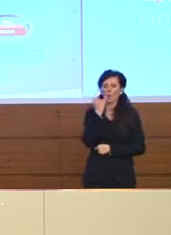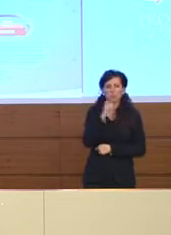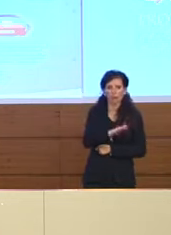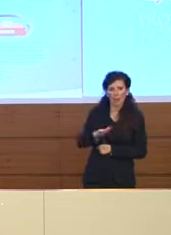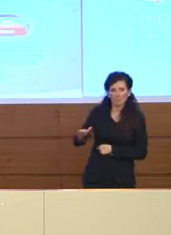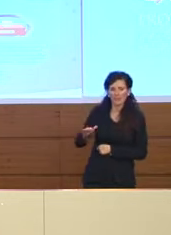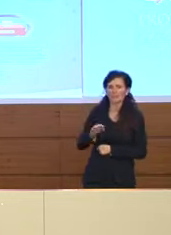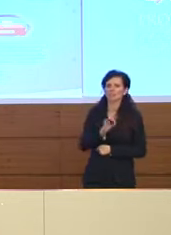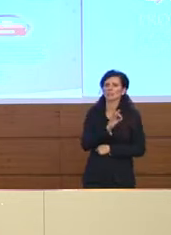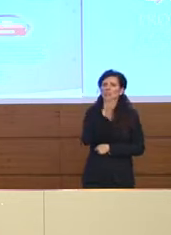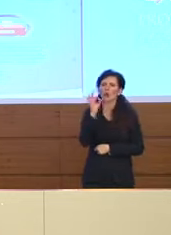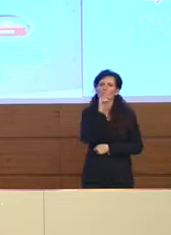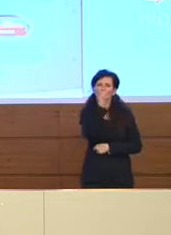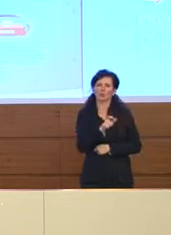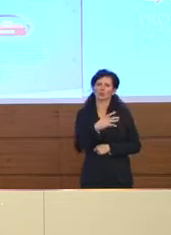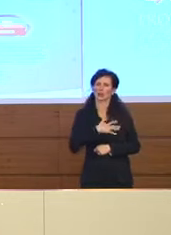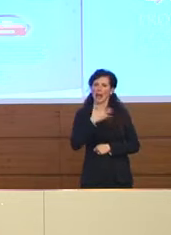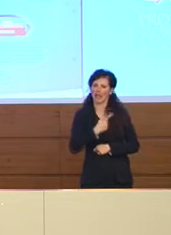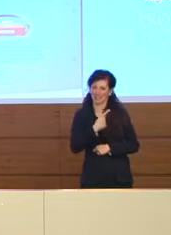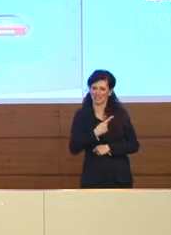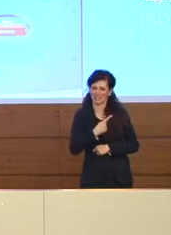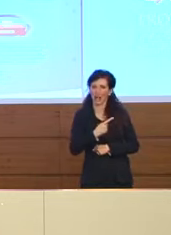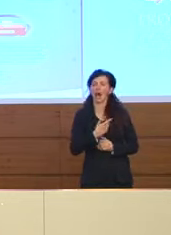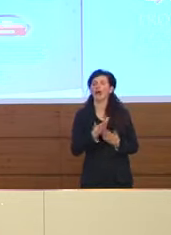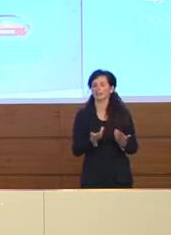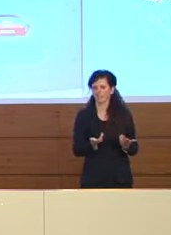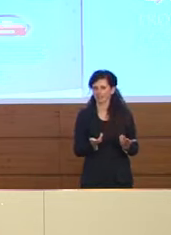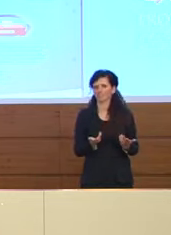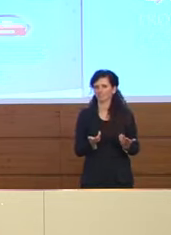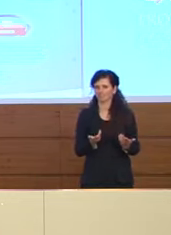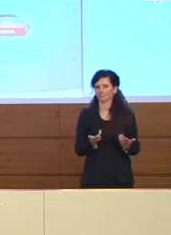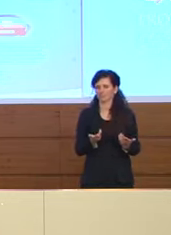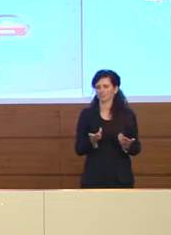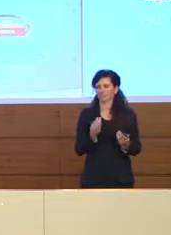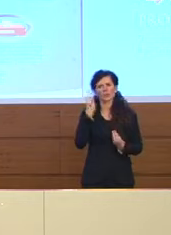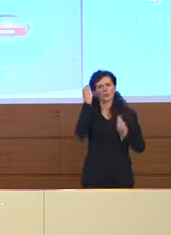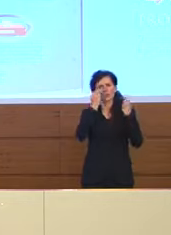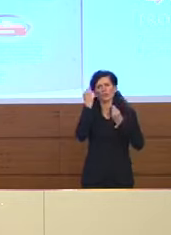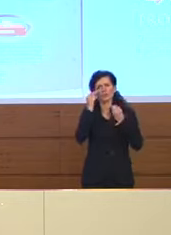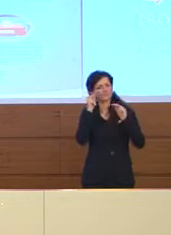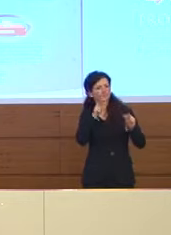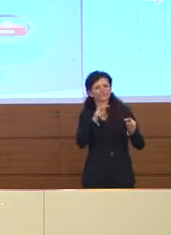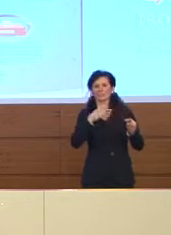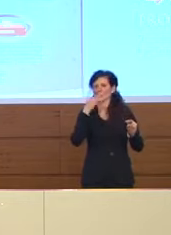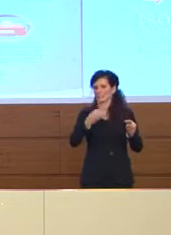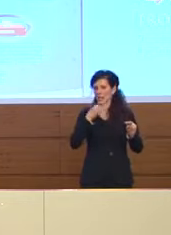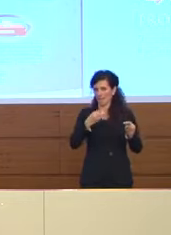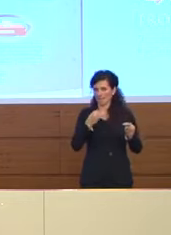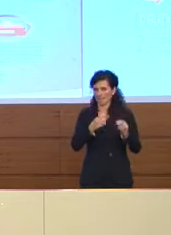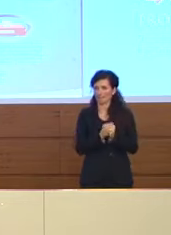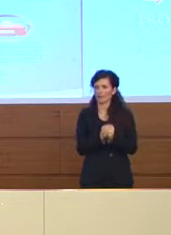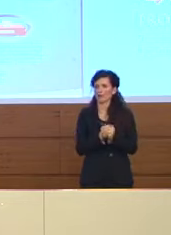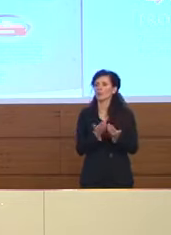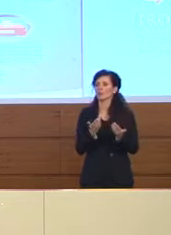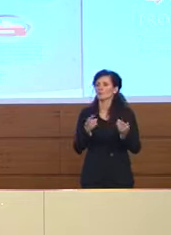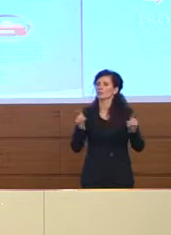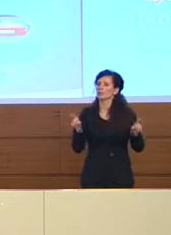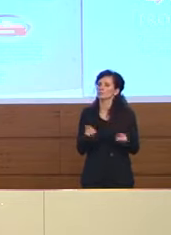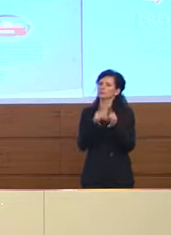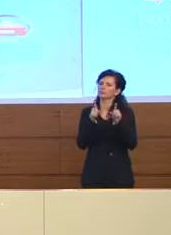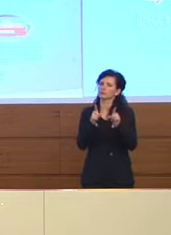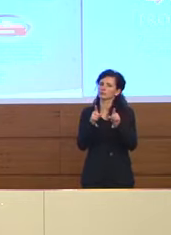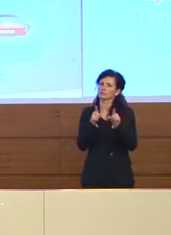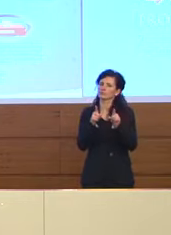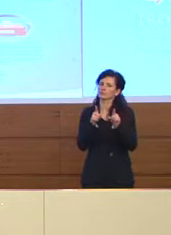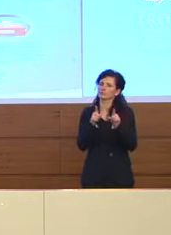anziani e in questo senso avrete poi credo anche evidenzia dalle scelte